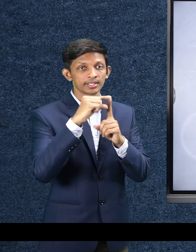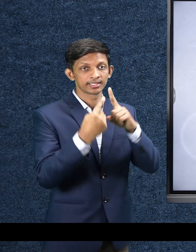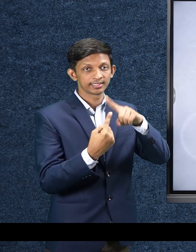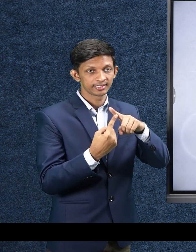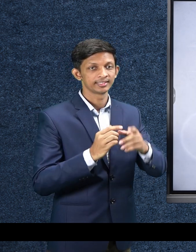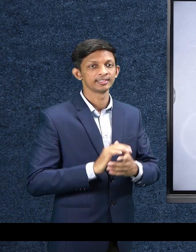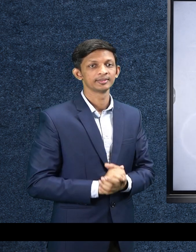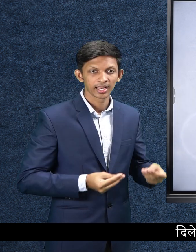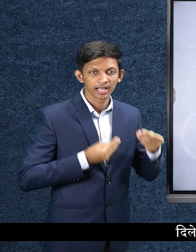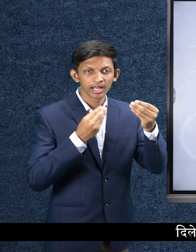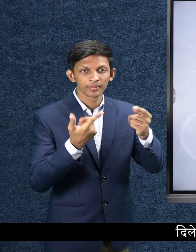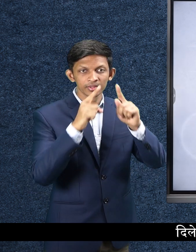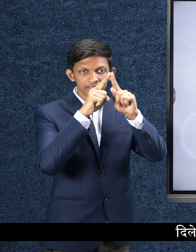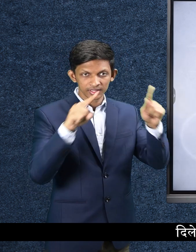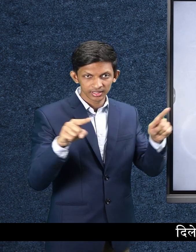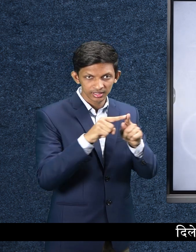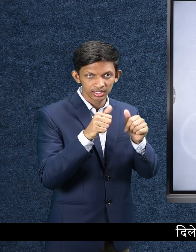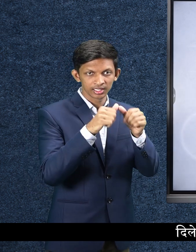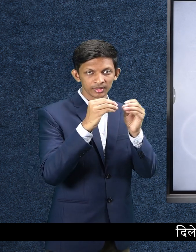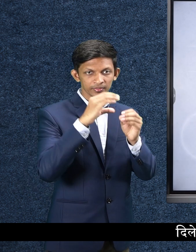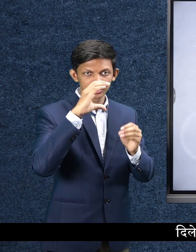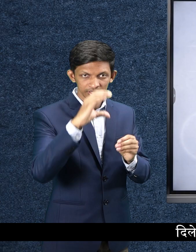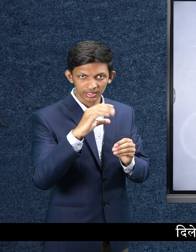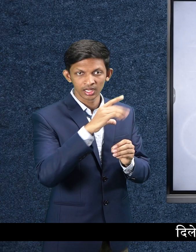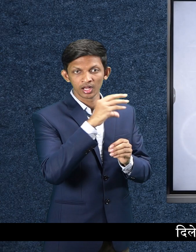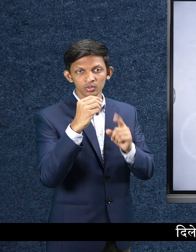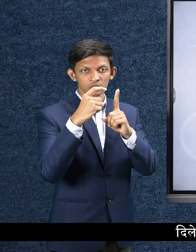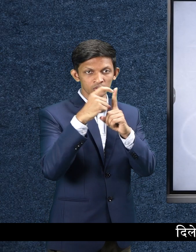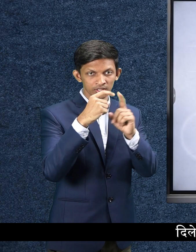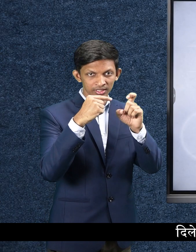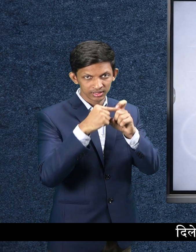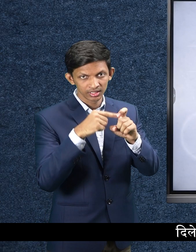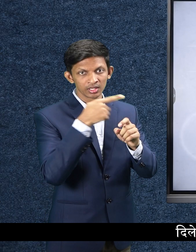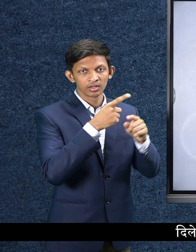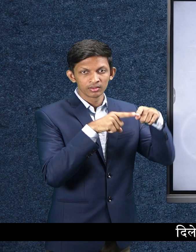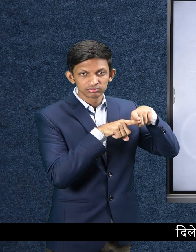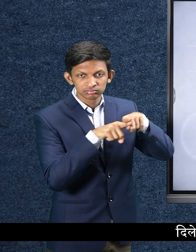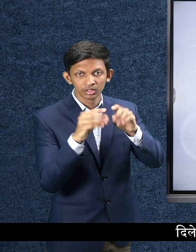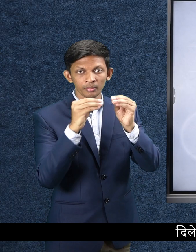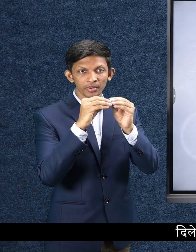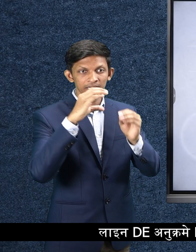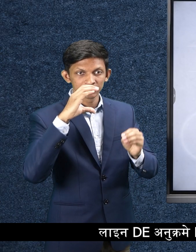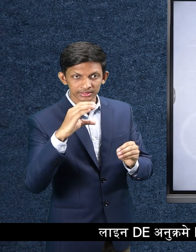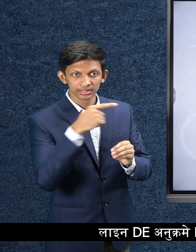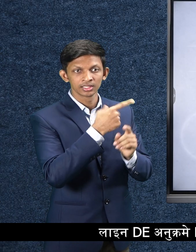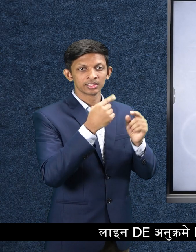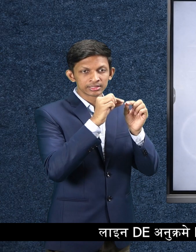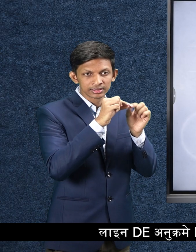BPTचा पुरावा. दिलेले ट्रायंगल ABC DEBC ला समांतर आहे. लाईन DE